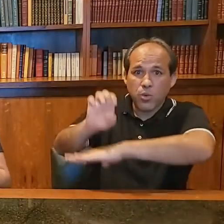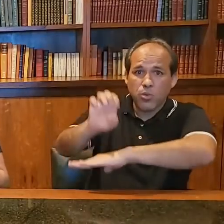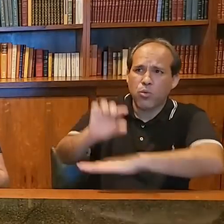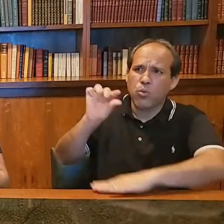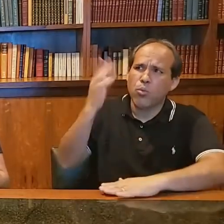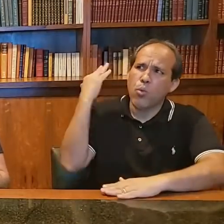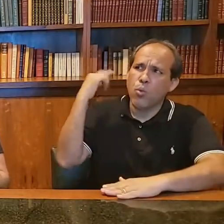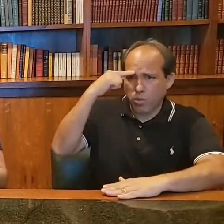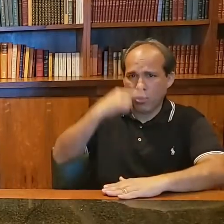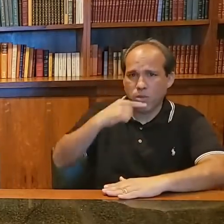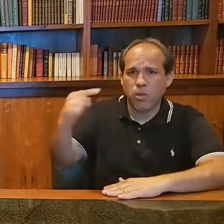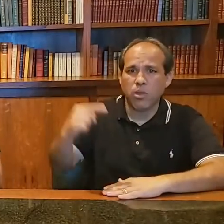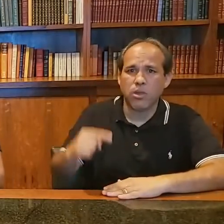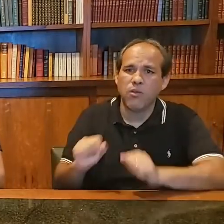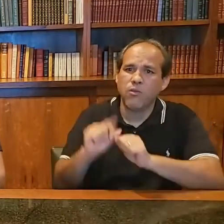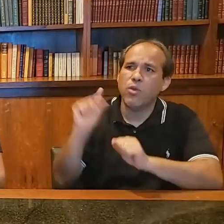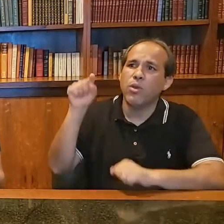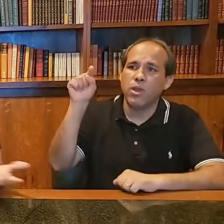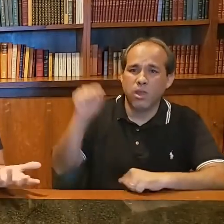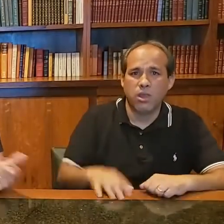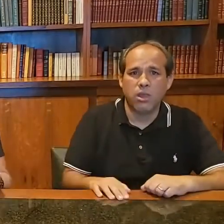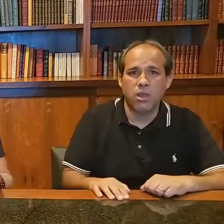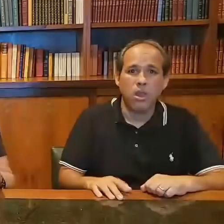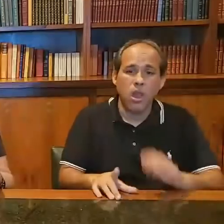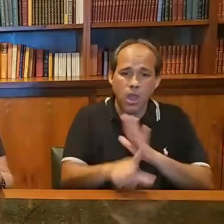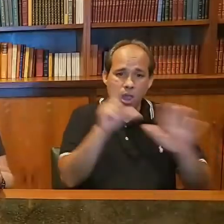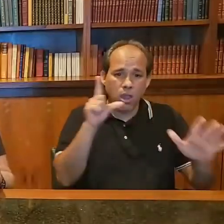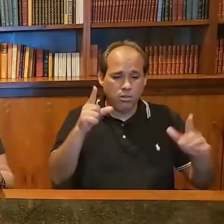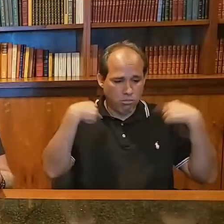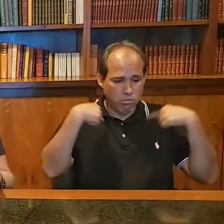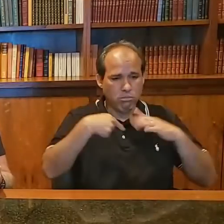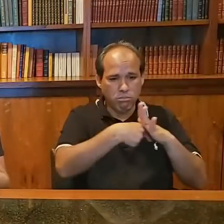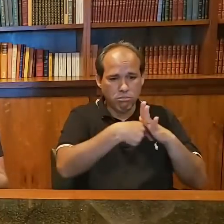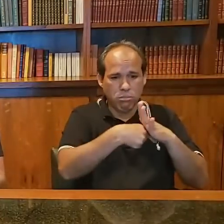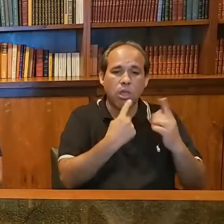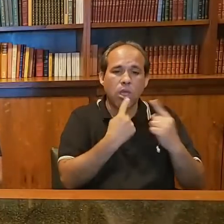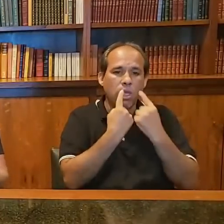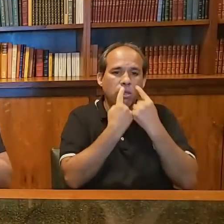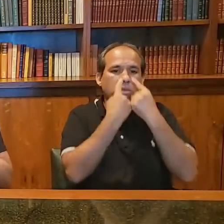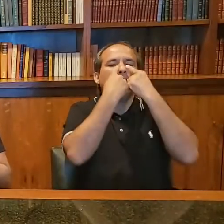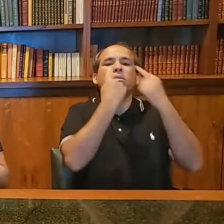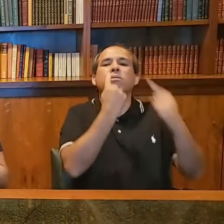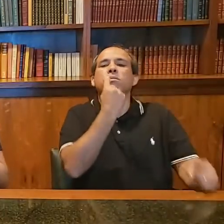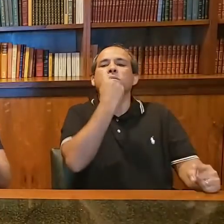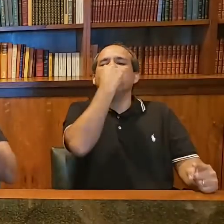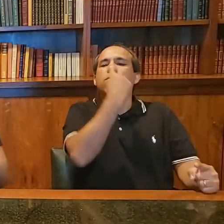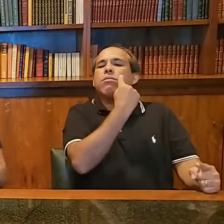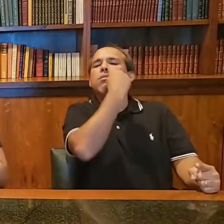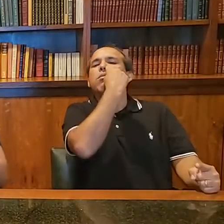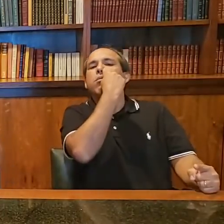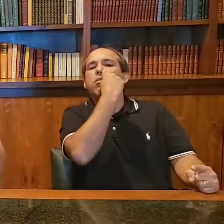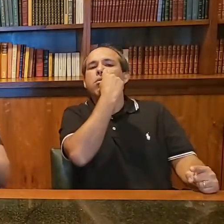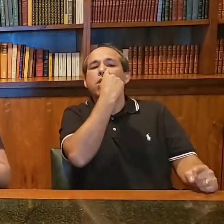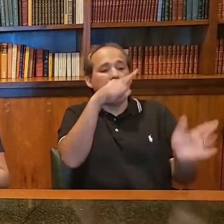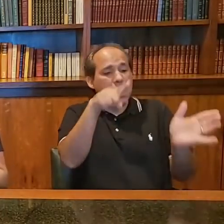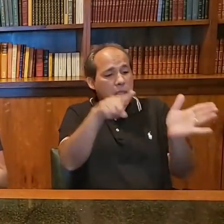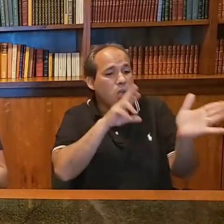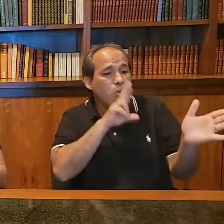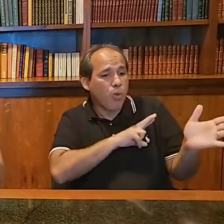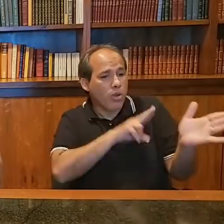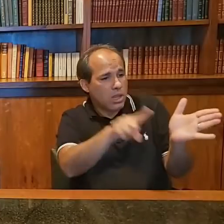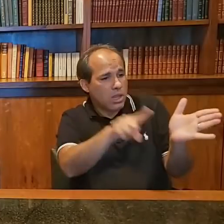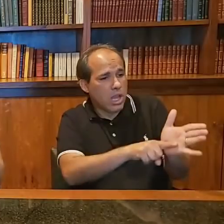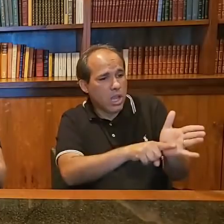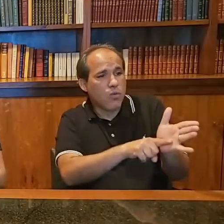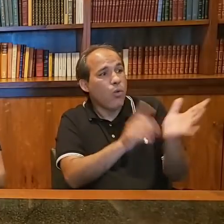poucas semanas. O que foi feito aqui? Fiz exame de Covid, né? Palitão no nariz, deu negativo. Toda a